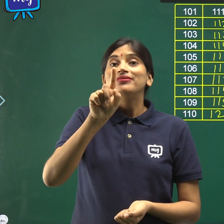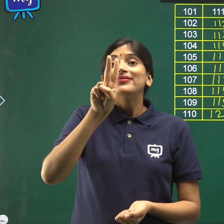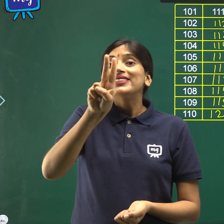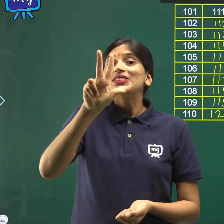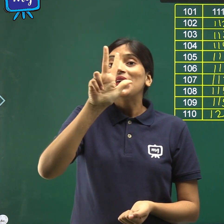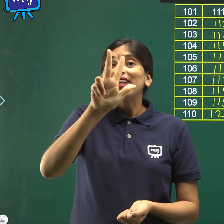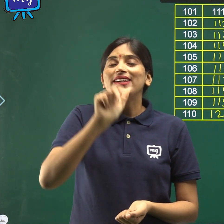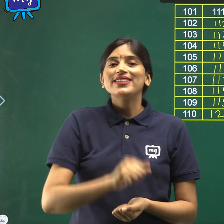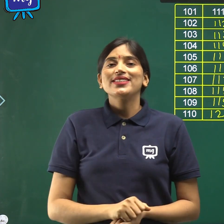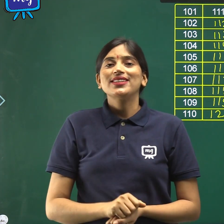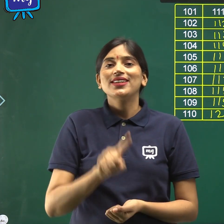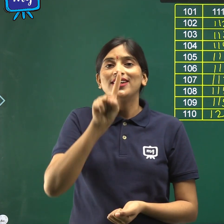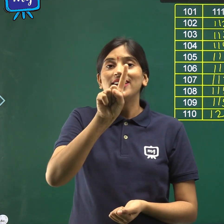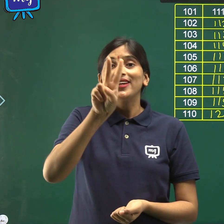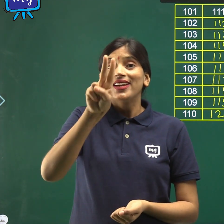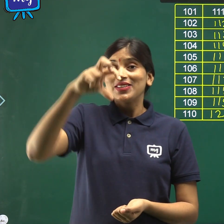128,